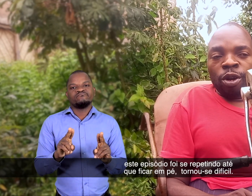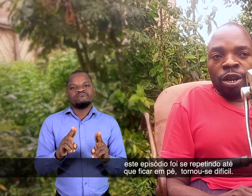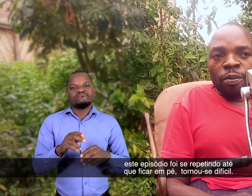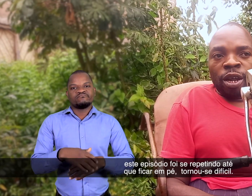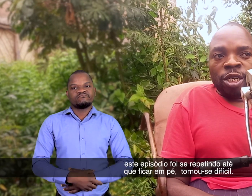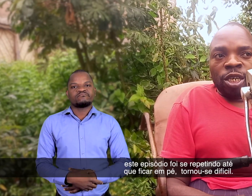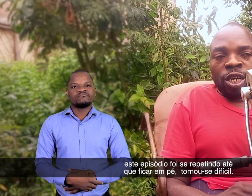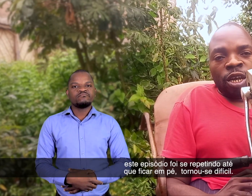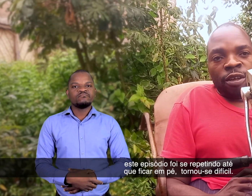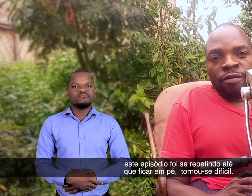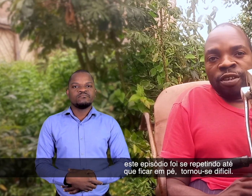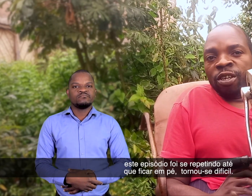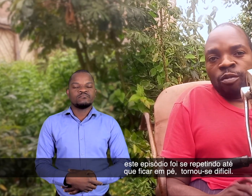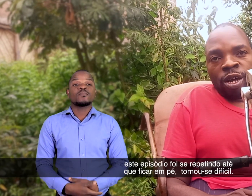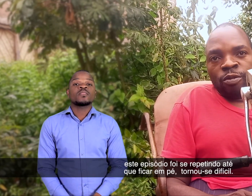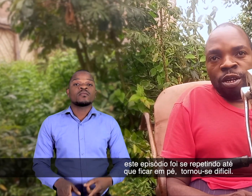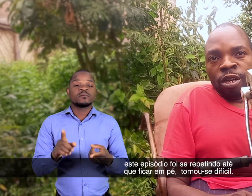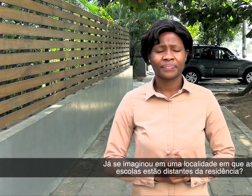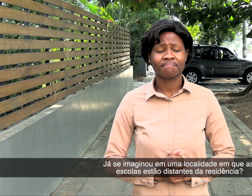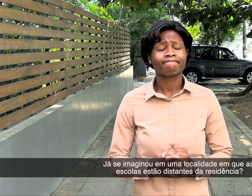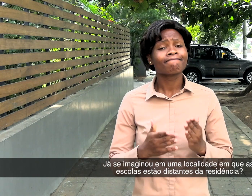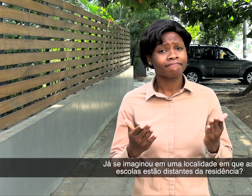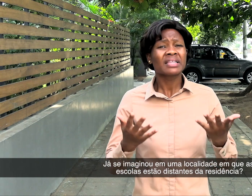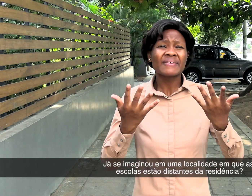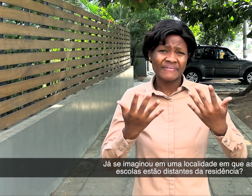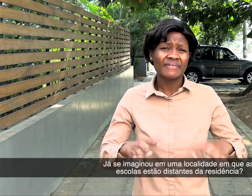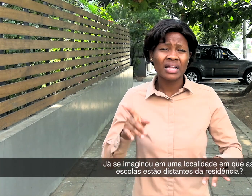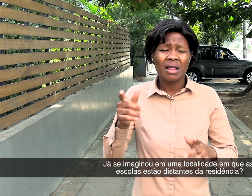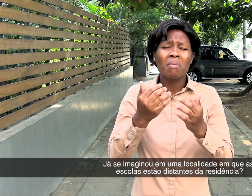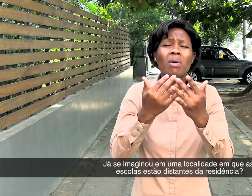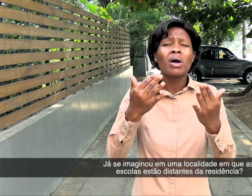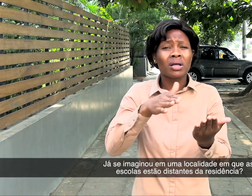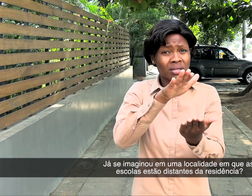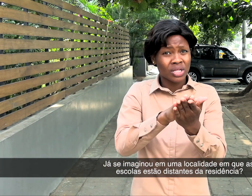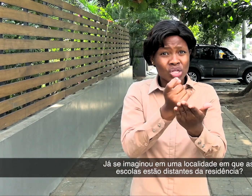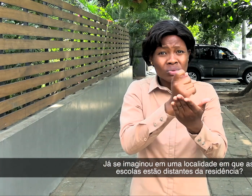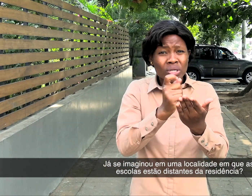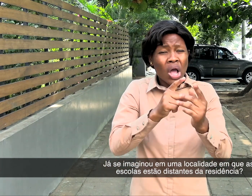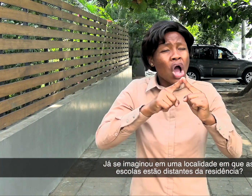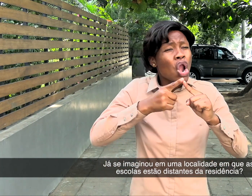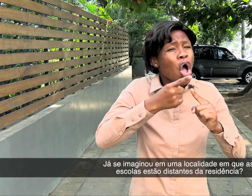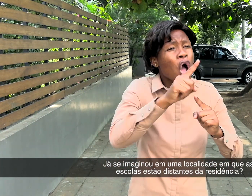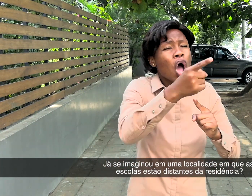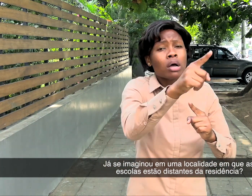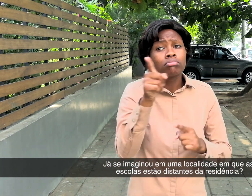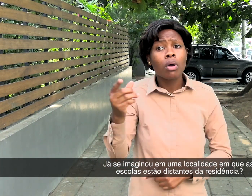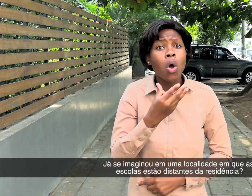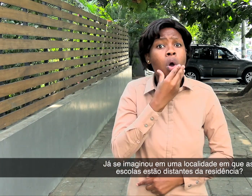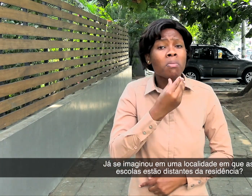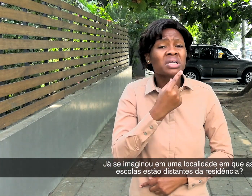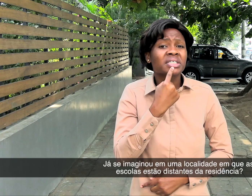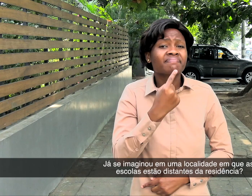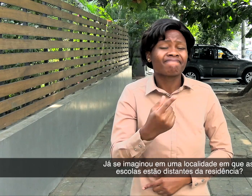Quando eu queria parar, já era de vez em quando. Já se imaginou em uma localidade em que as escolas estão distantes da